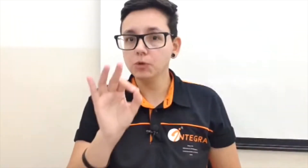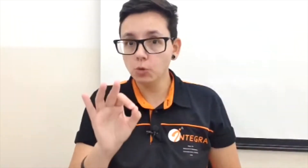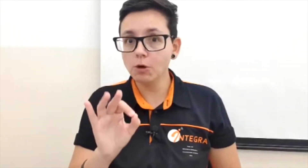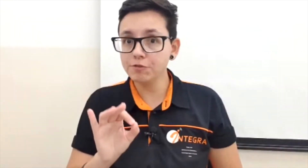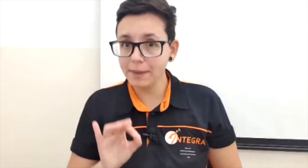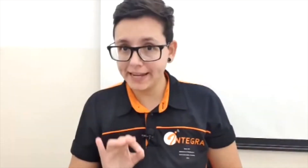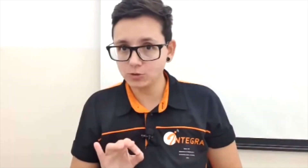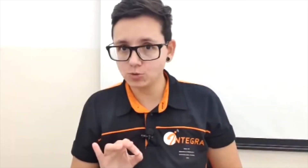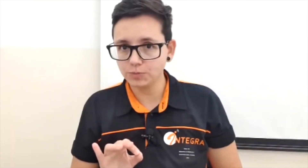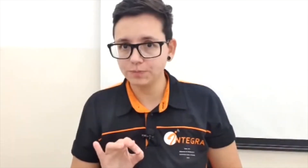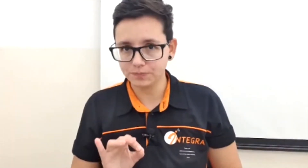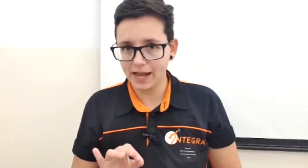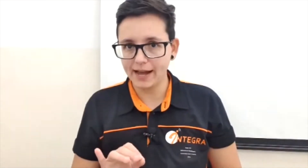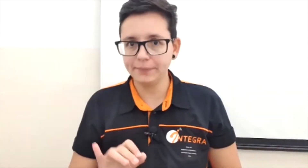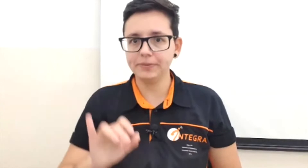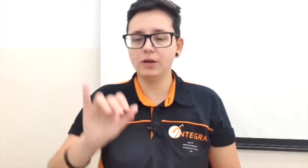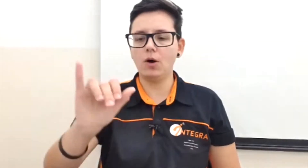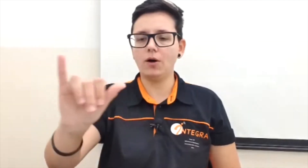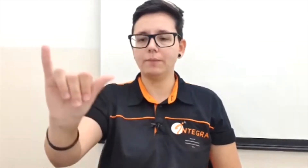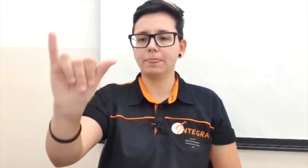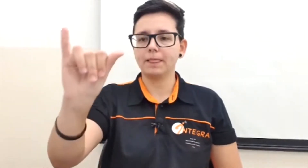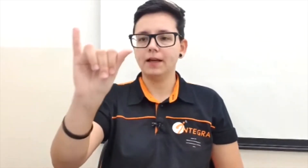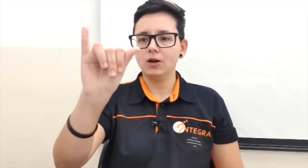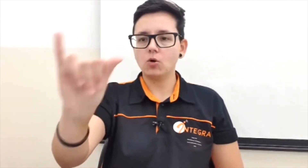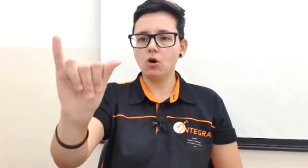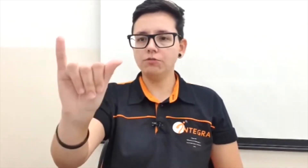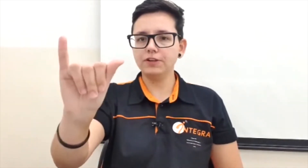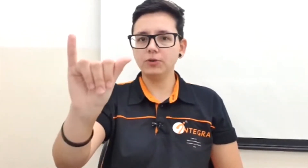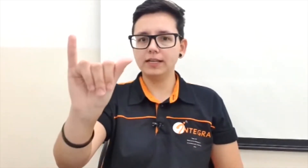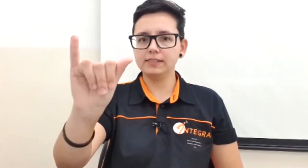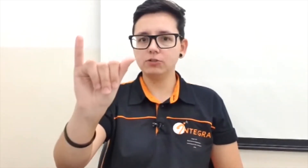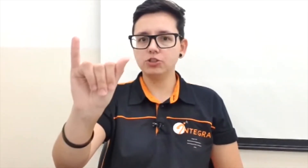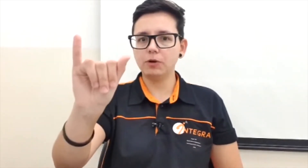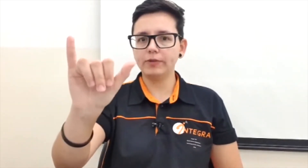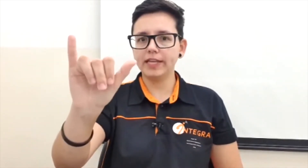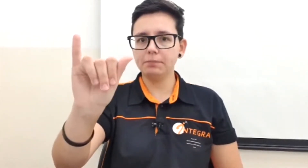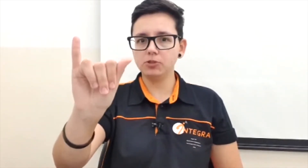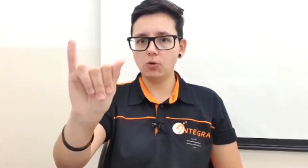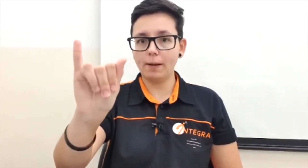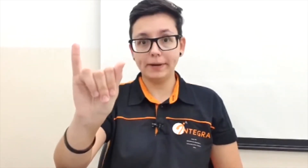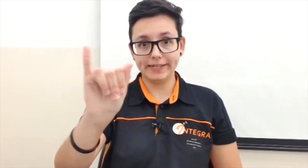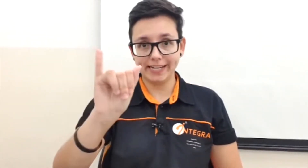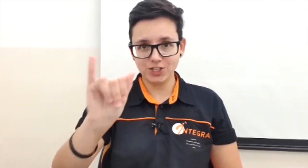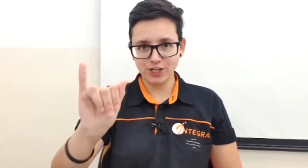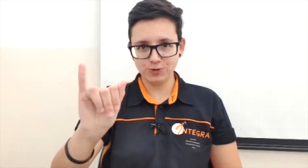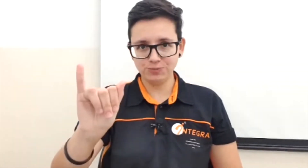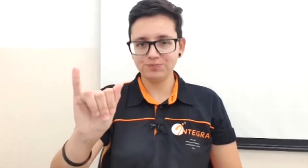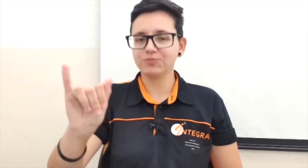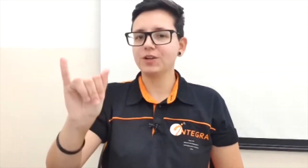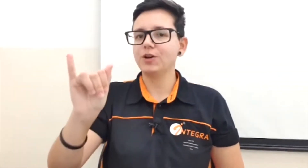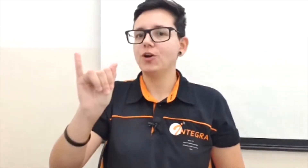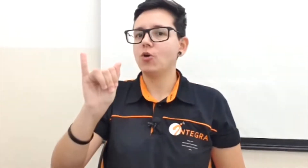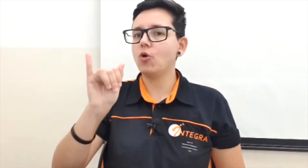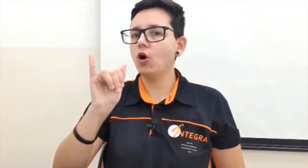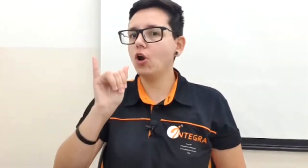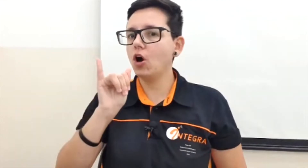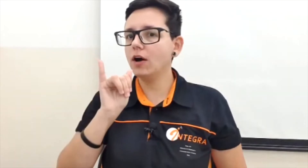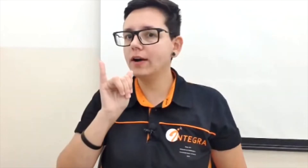O movimento, tá? Então, ó, configuração de mão em Y apertadinho, coloca